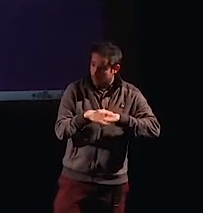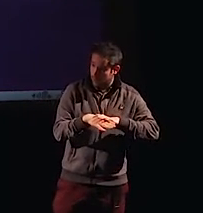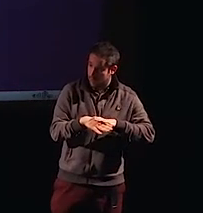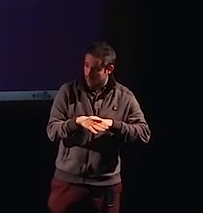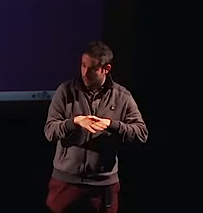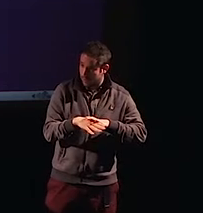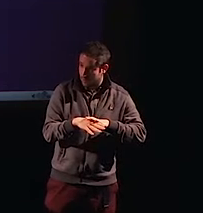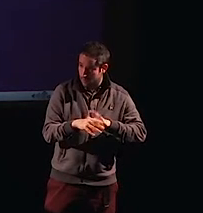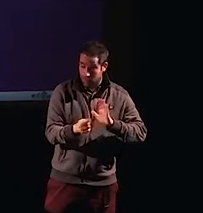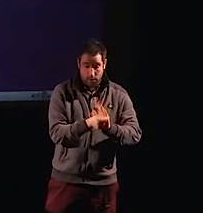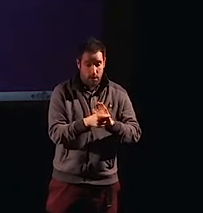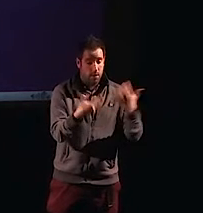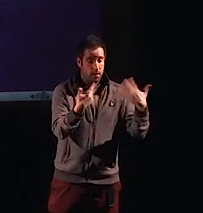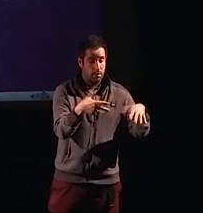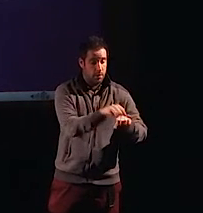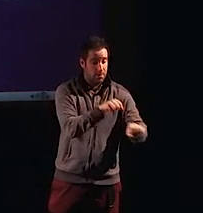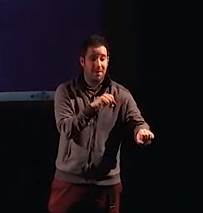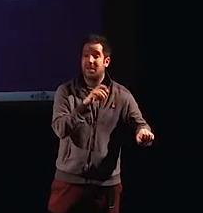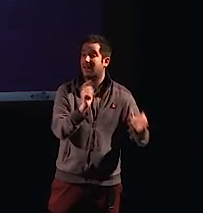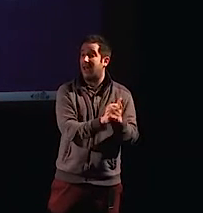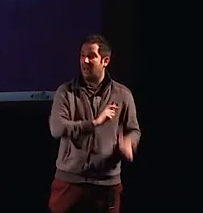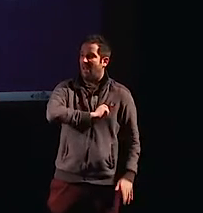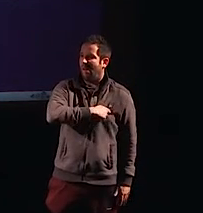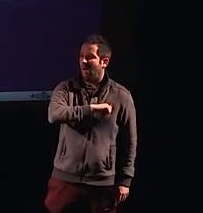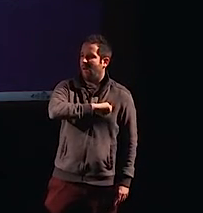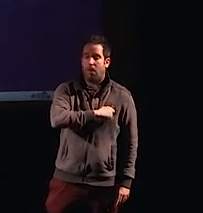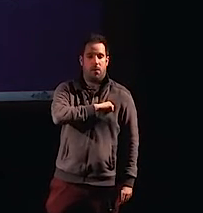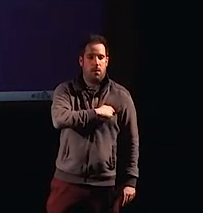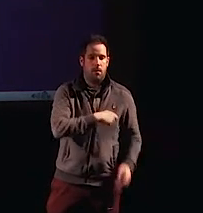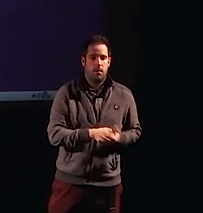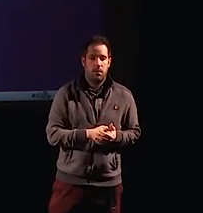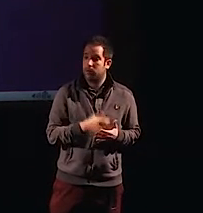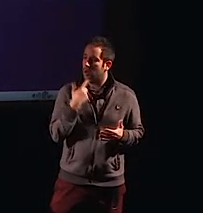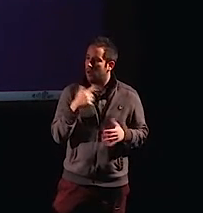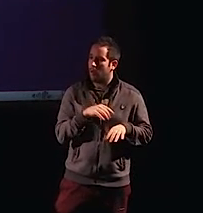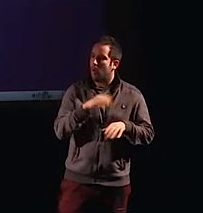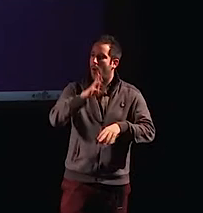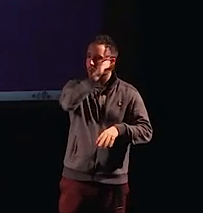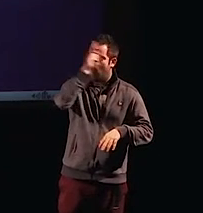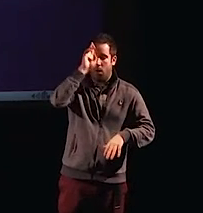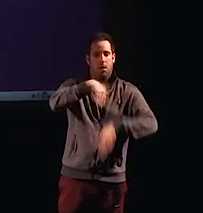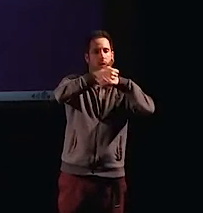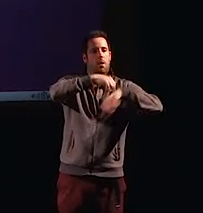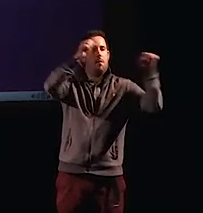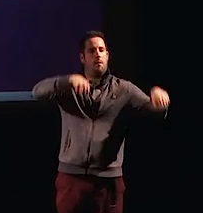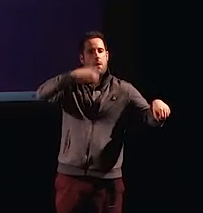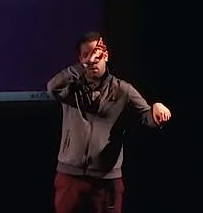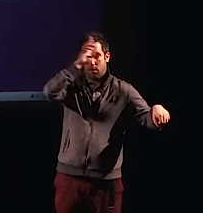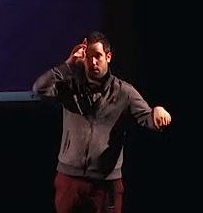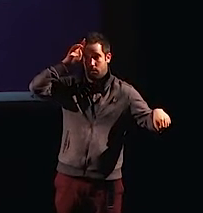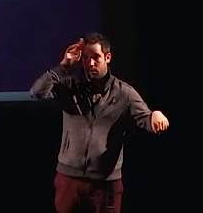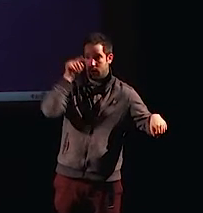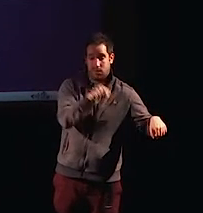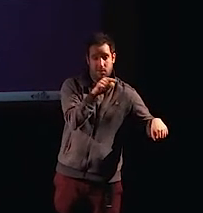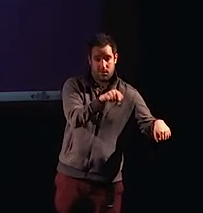d'un moment où... Le 18e siècle, c'est l'époque de la torture. C'est l'époque d'un pouvoir royal qui s'inscrit de